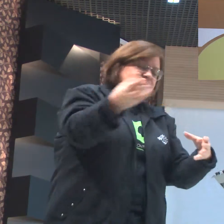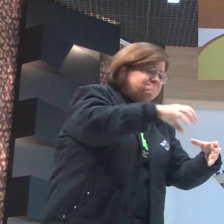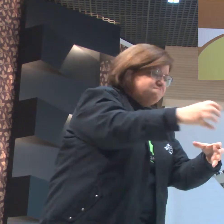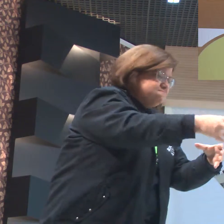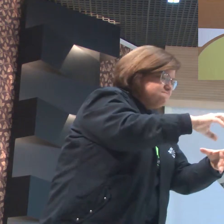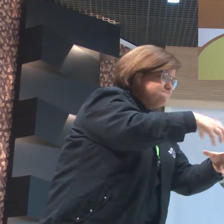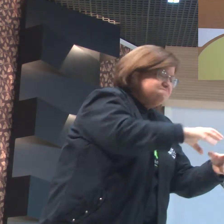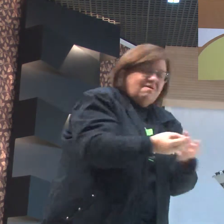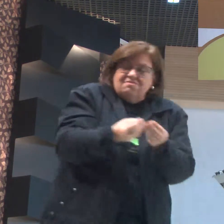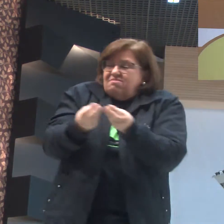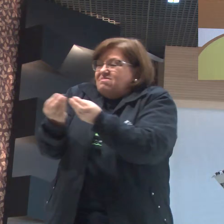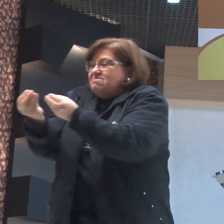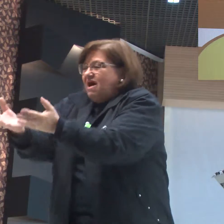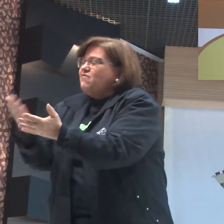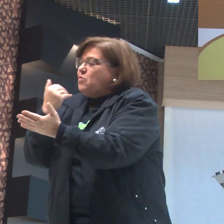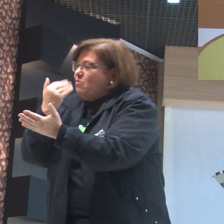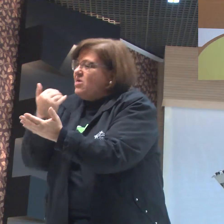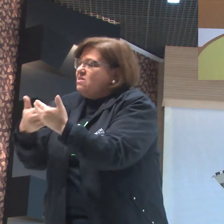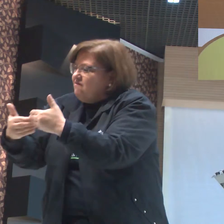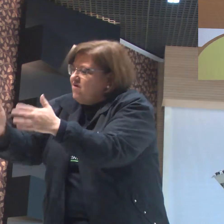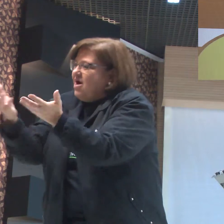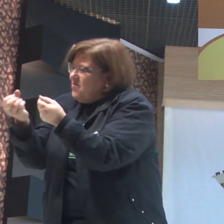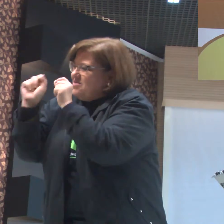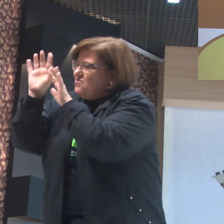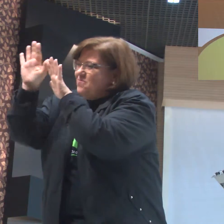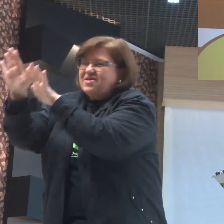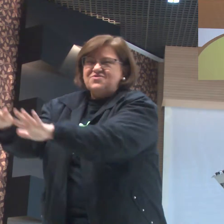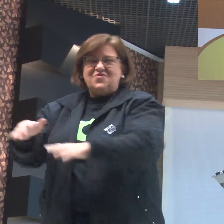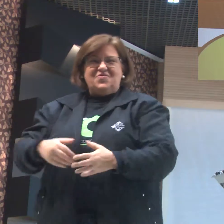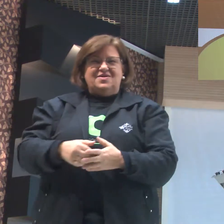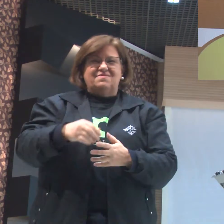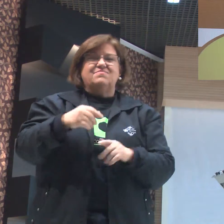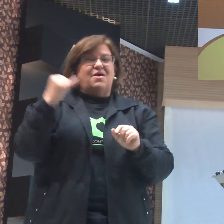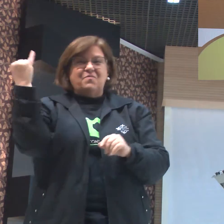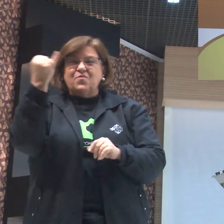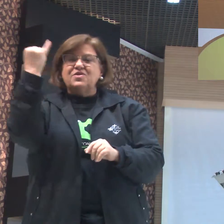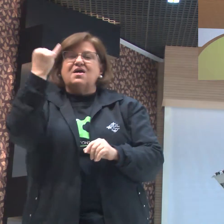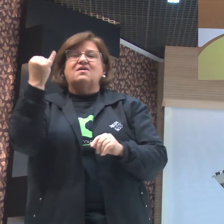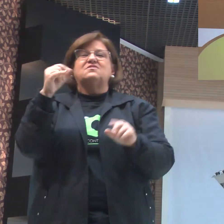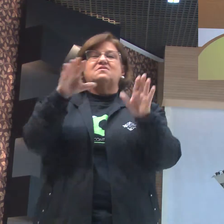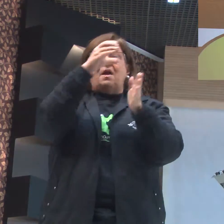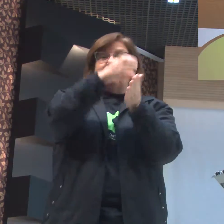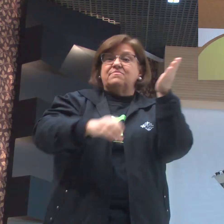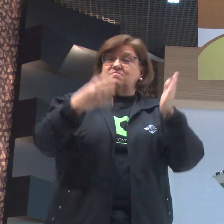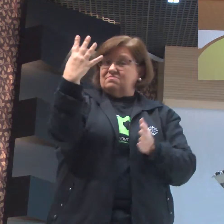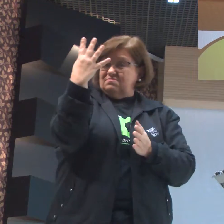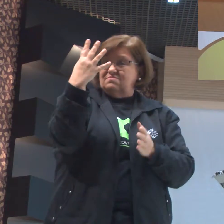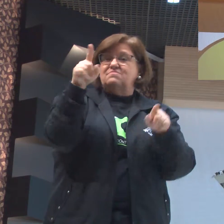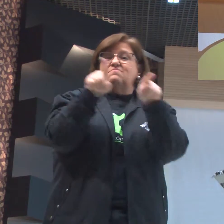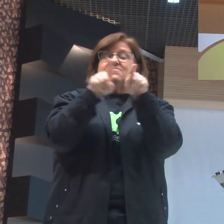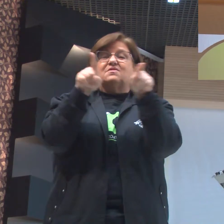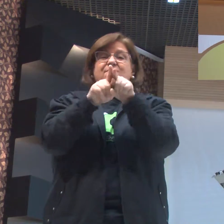E de maneira muito significativa, isso nós vemos nesta passagem também, lá no capítulo 4, a gente vai